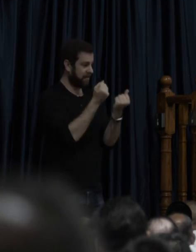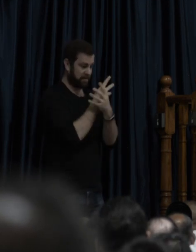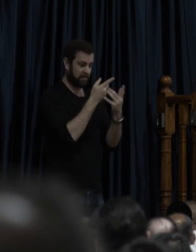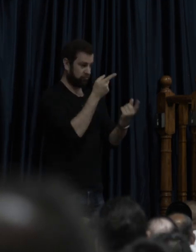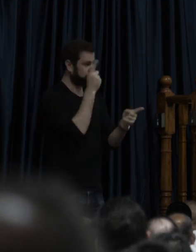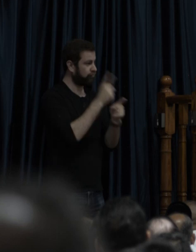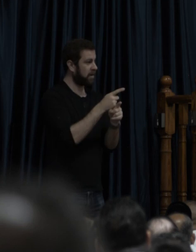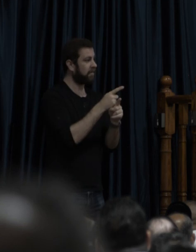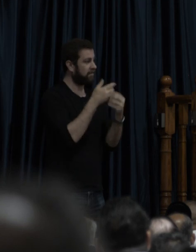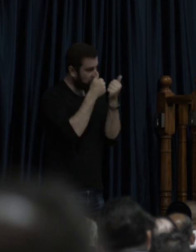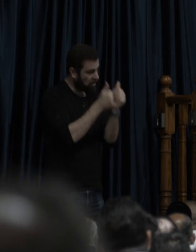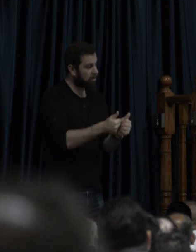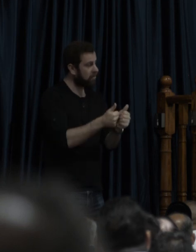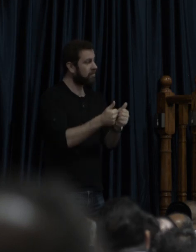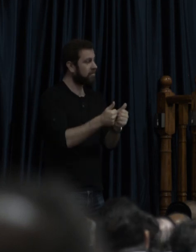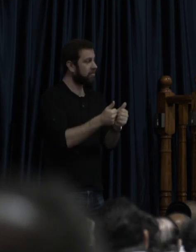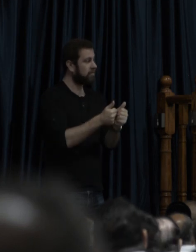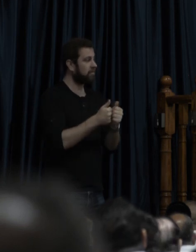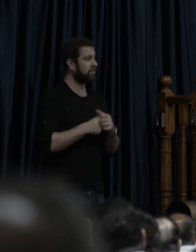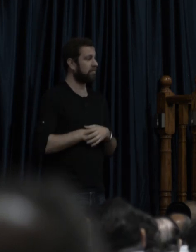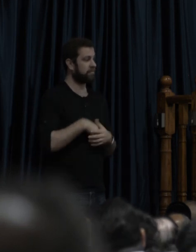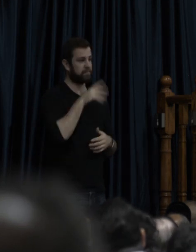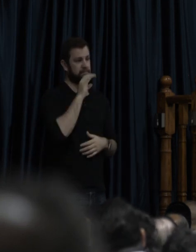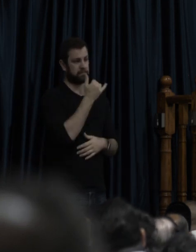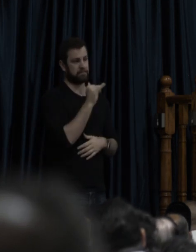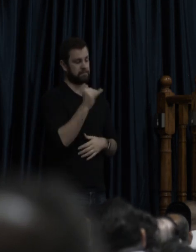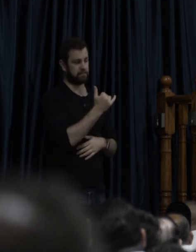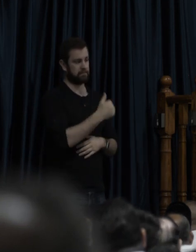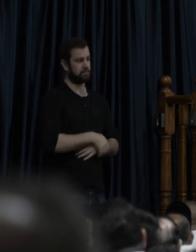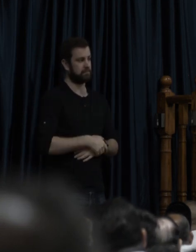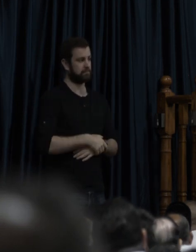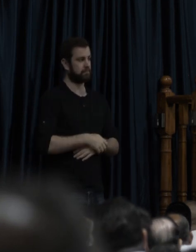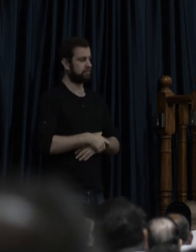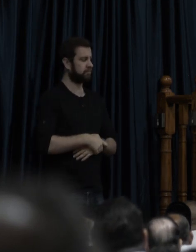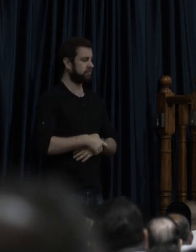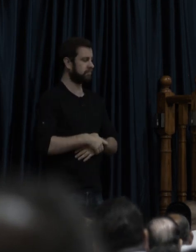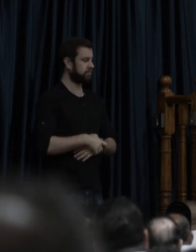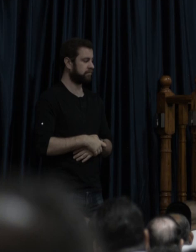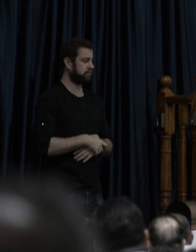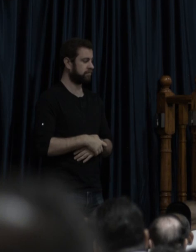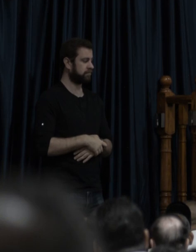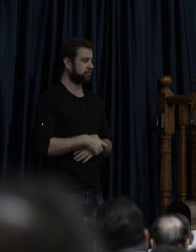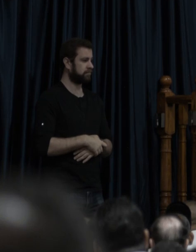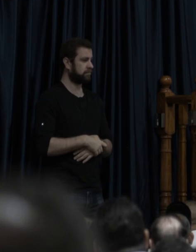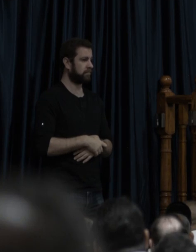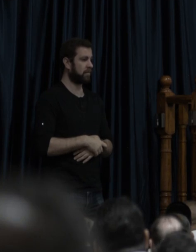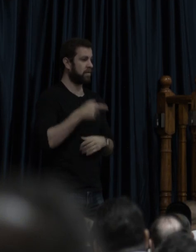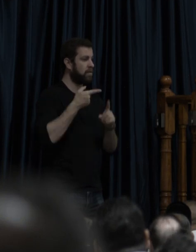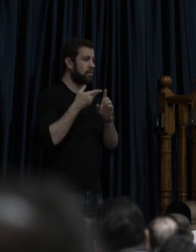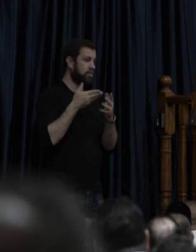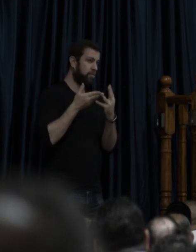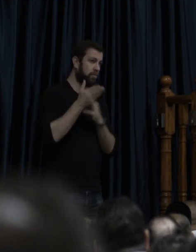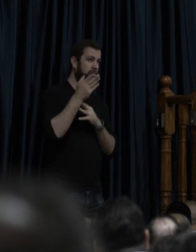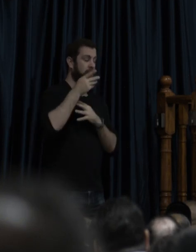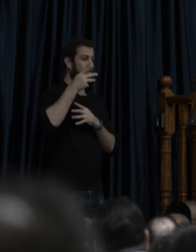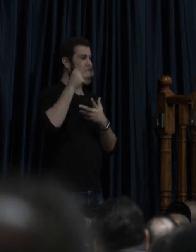شاءت حكمة الله ألا يتوافق بين زيد وزينب. By the will of Allah, the marriage